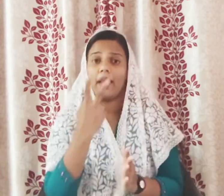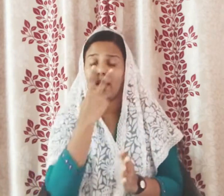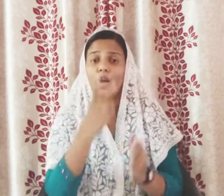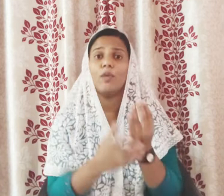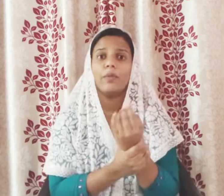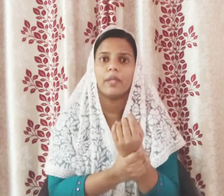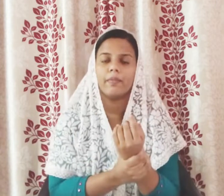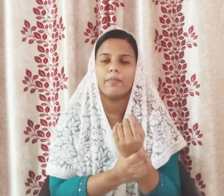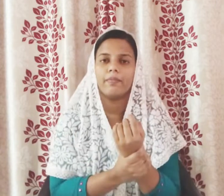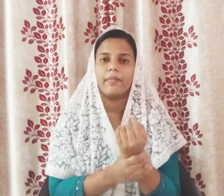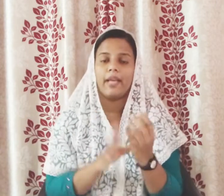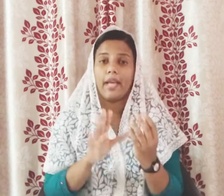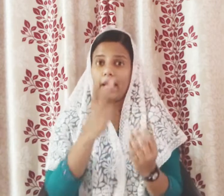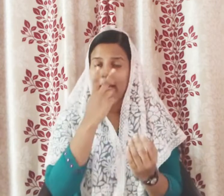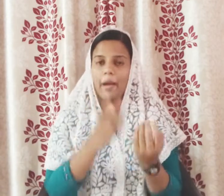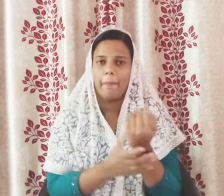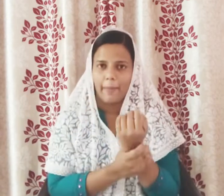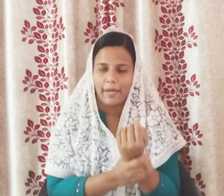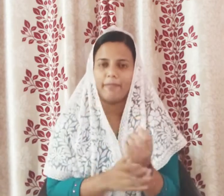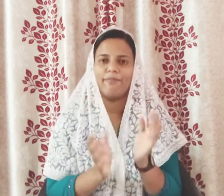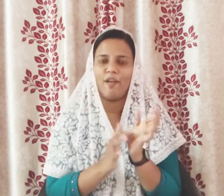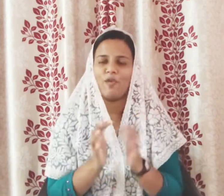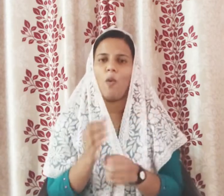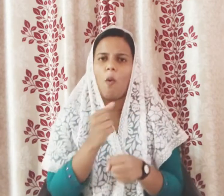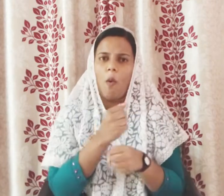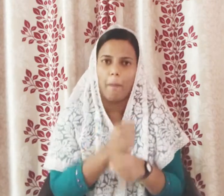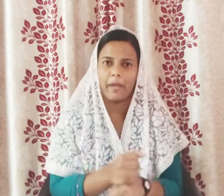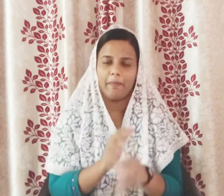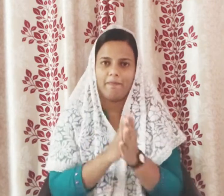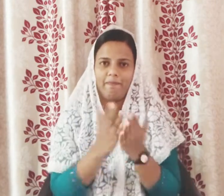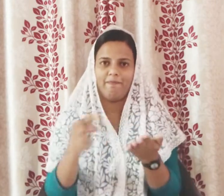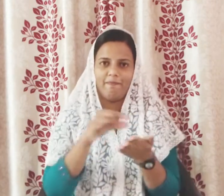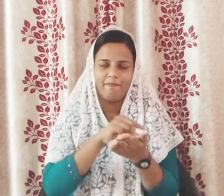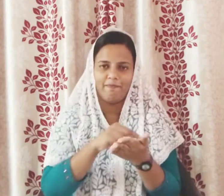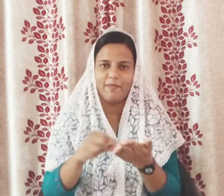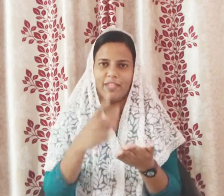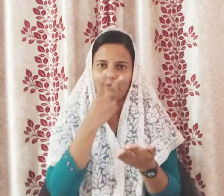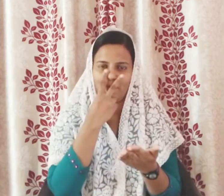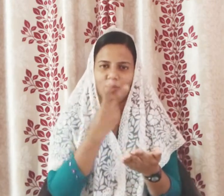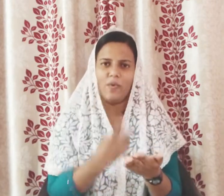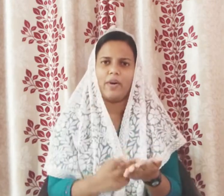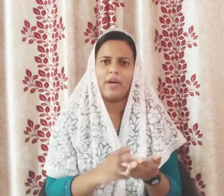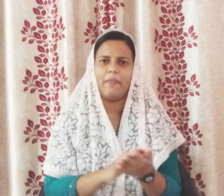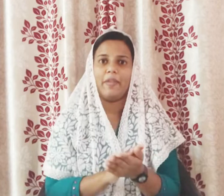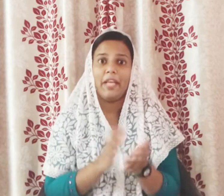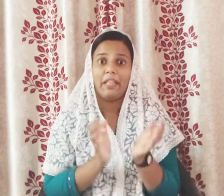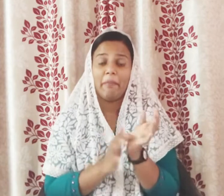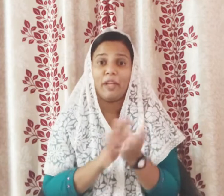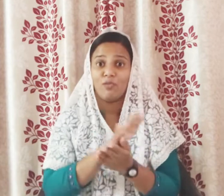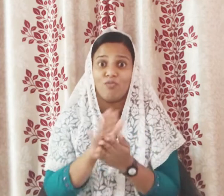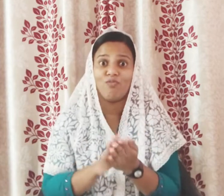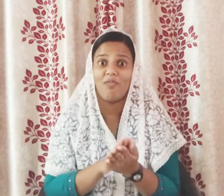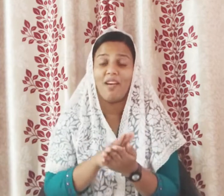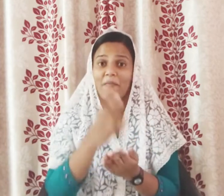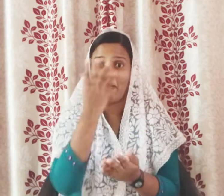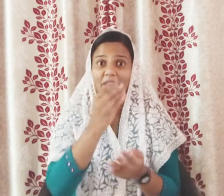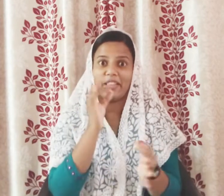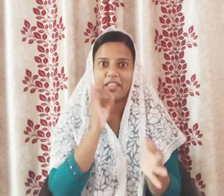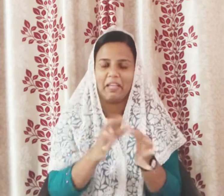എങ്ങനെയാണ് കണ്ടെത്തുമെന്നറിയാമോ? അത് കണ്ടെത്തണമെങ്കിൽ ദൈവസന്നിധിയിലിരിക്കണം, ദൈവവചനത്തിൻ്റെ മുമ്പിലിരിക്കണം, പരിശുദ്ധാത്മാവിൻ്റെ തീക്കാത്തിരിക്കണം. അപ്പോഴാണ്